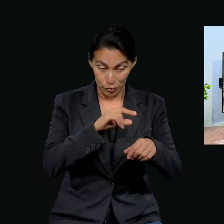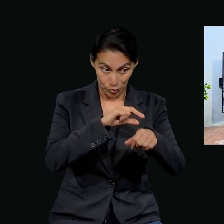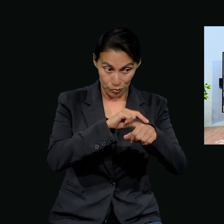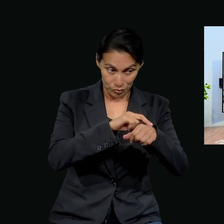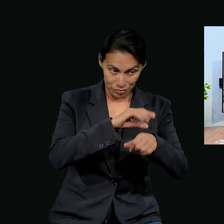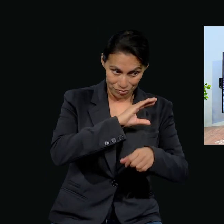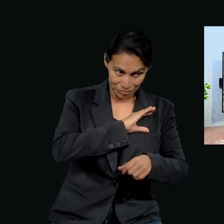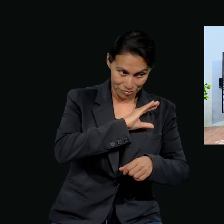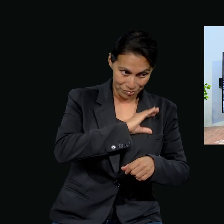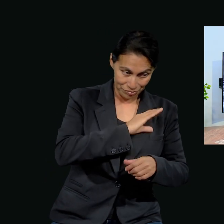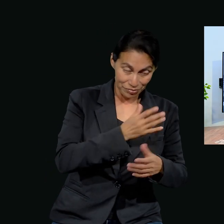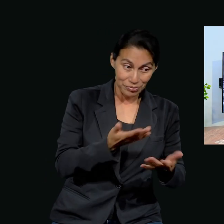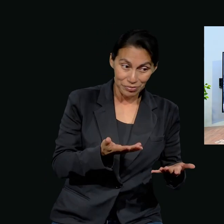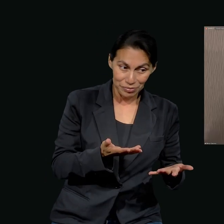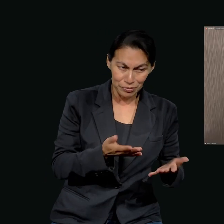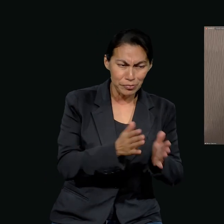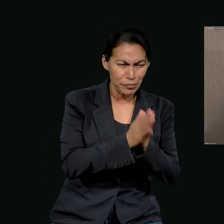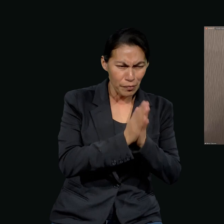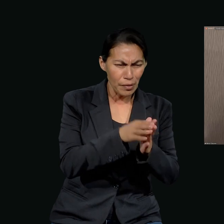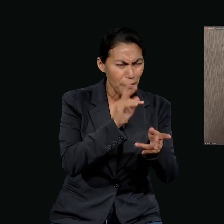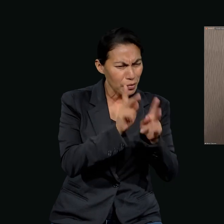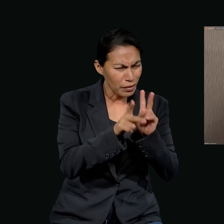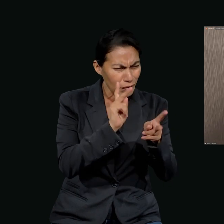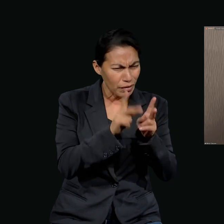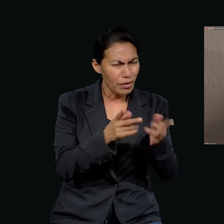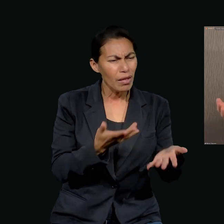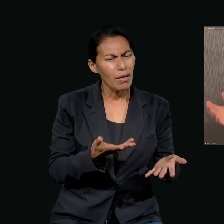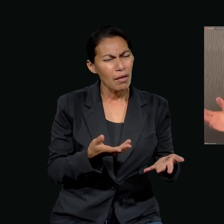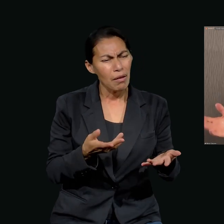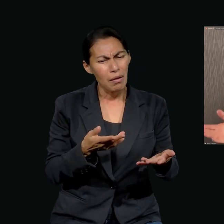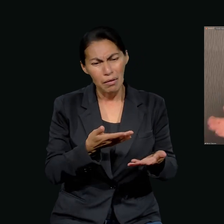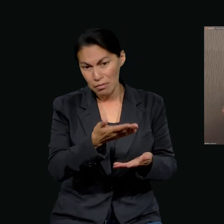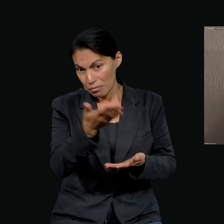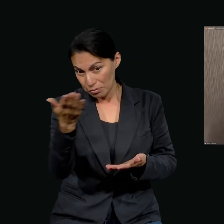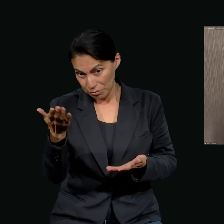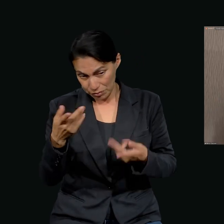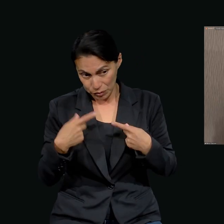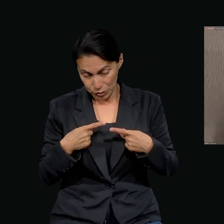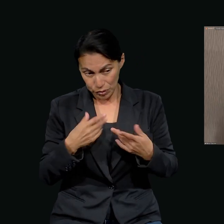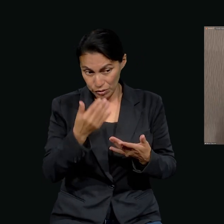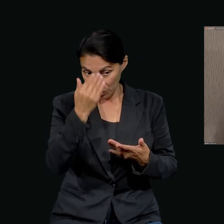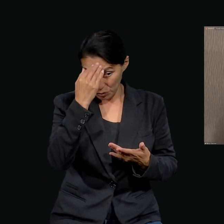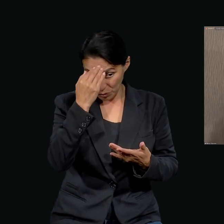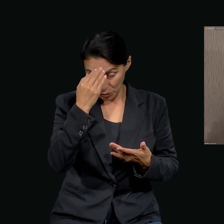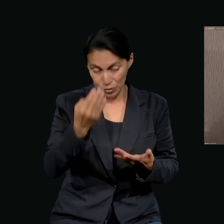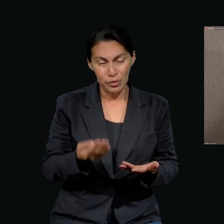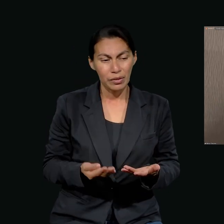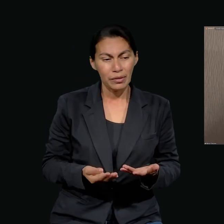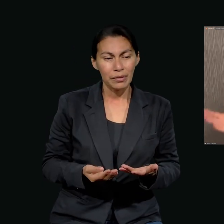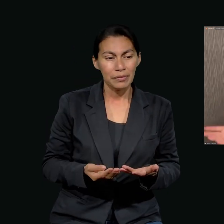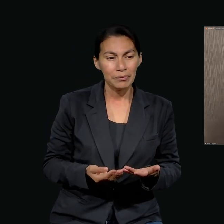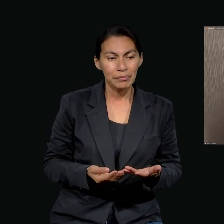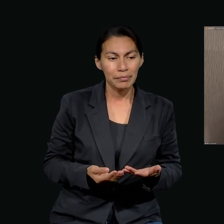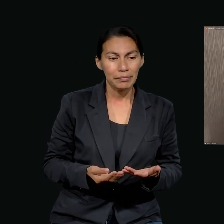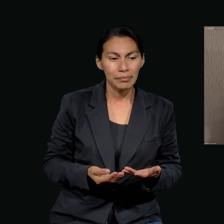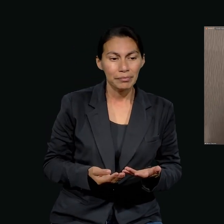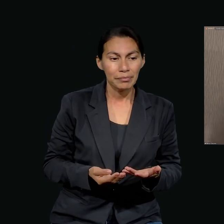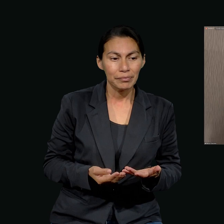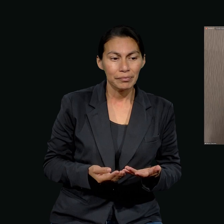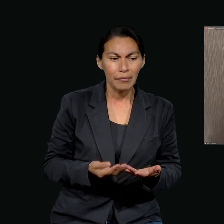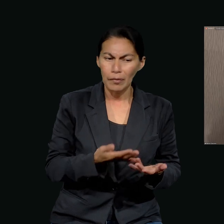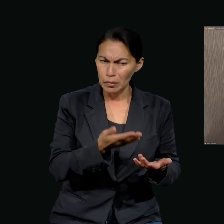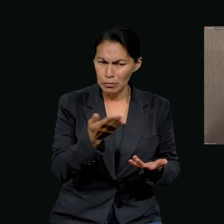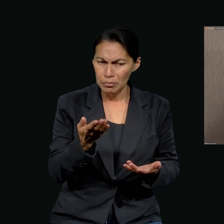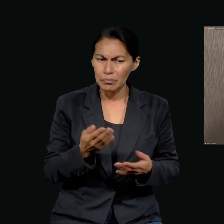Querido doctor, cuéntenos algo de usted para que nuestro auditorio y nuestros televidentes